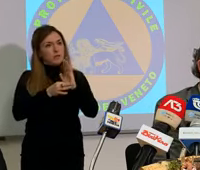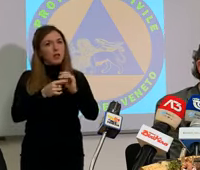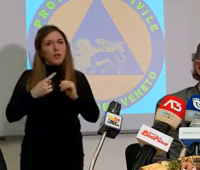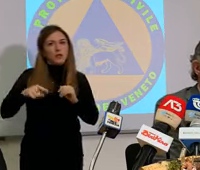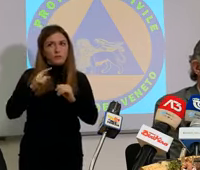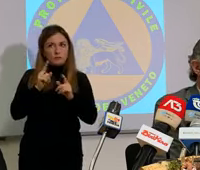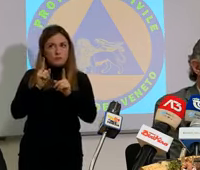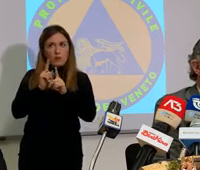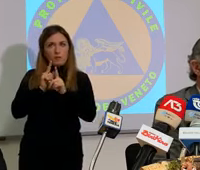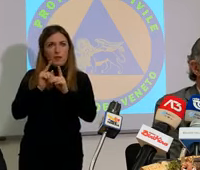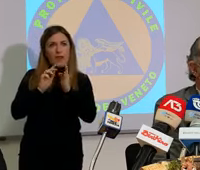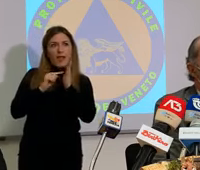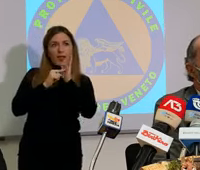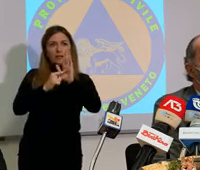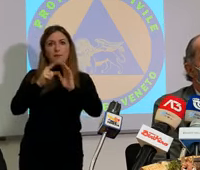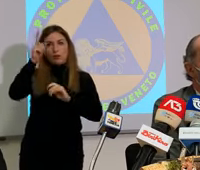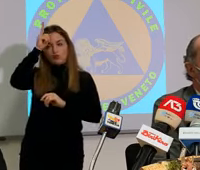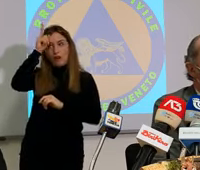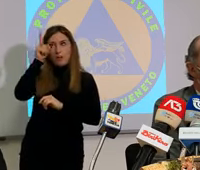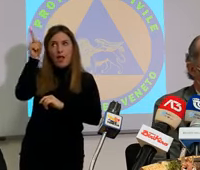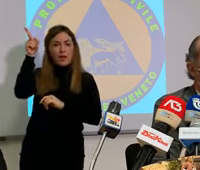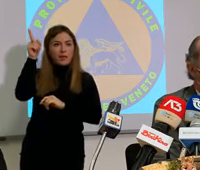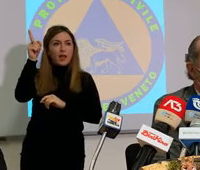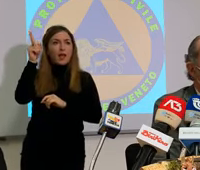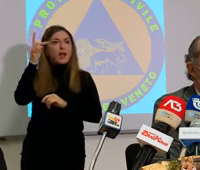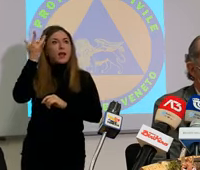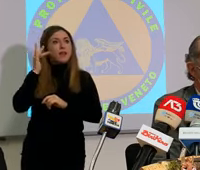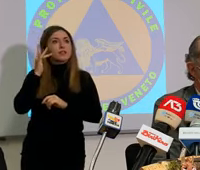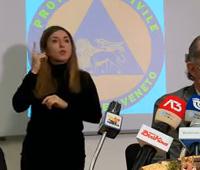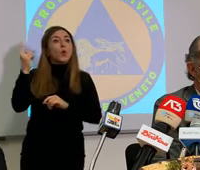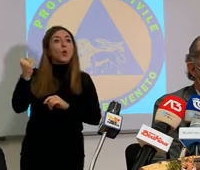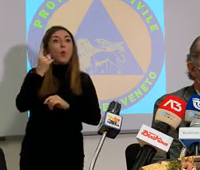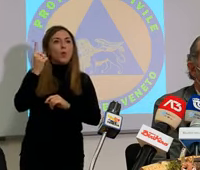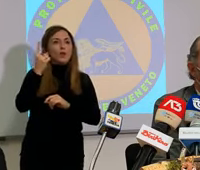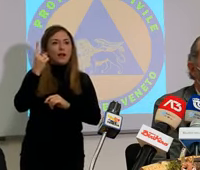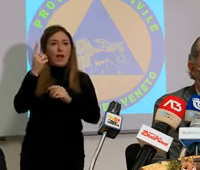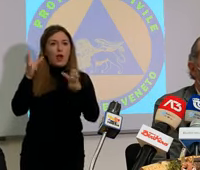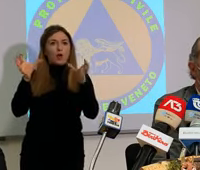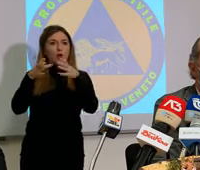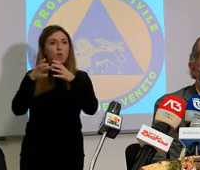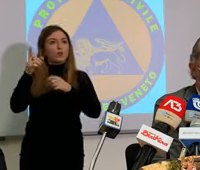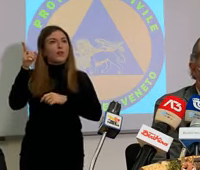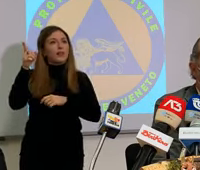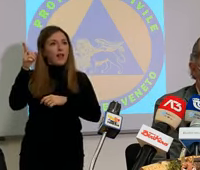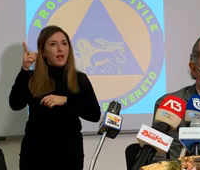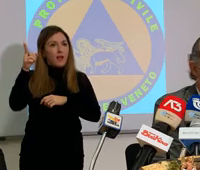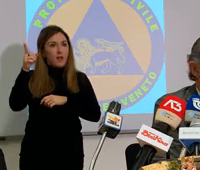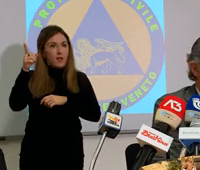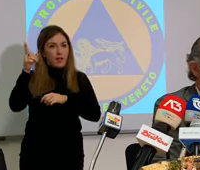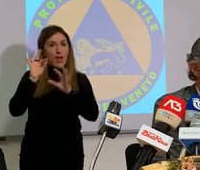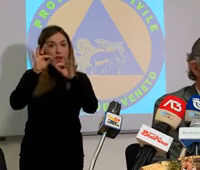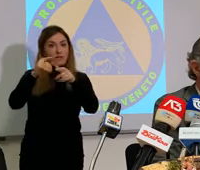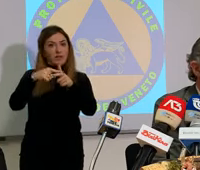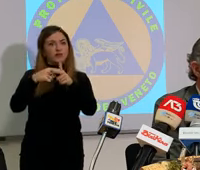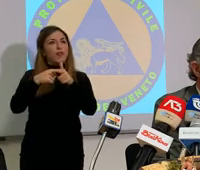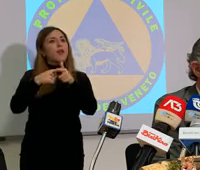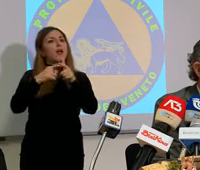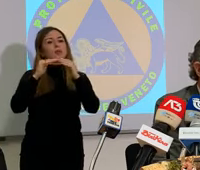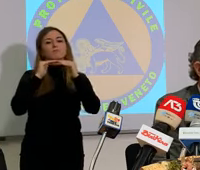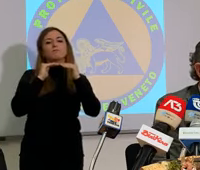dalla germania rischia di essere l'unica comunità in europa che arriverà al 10 di gennaio con le curve appiattite coi rt diciamo